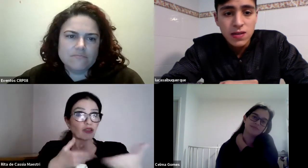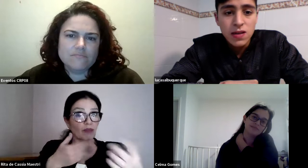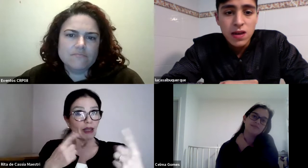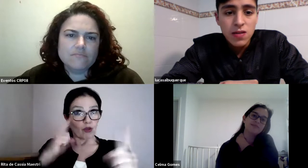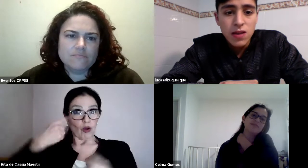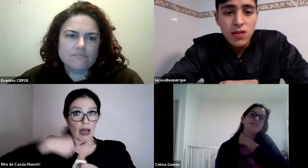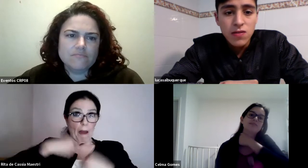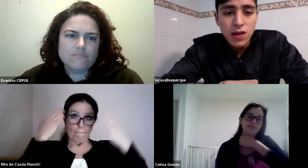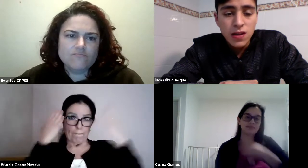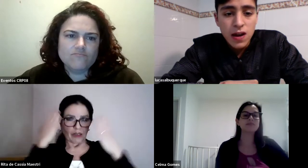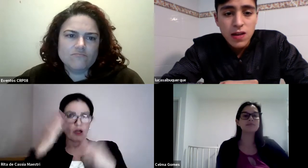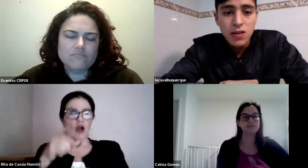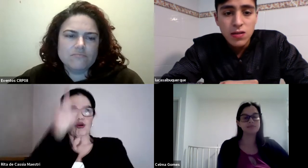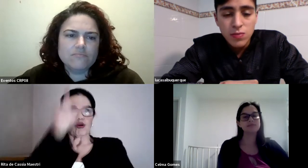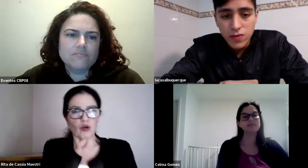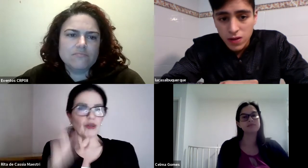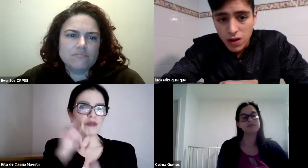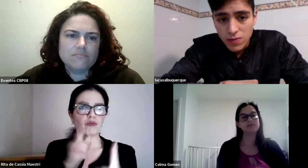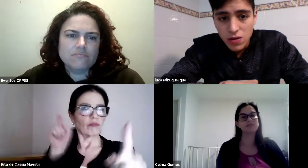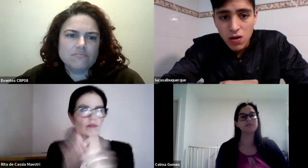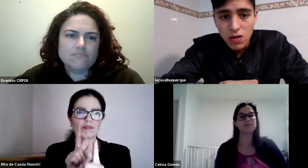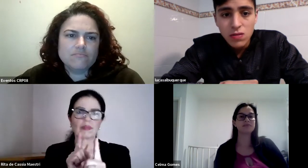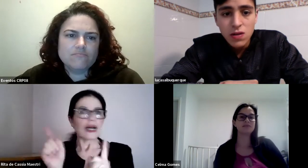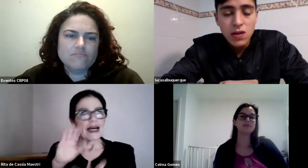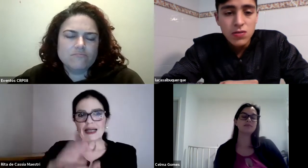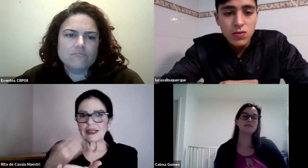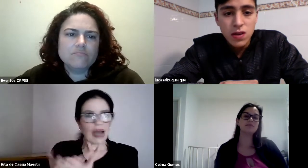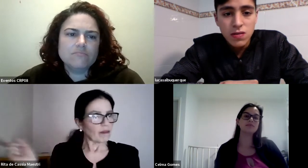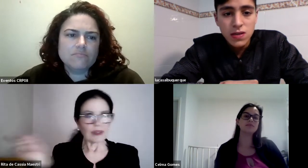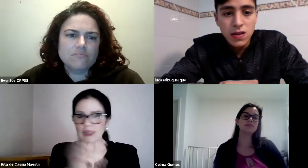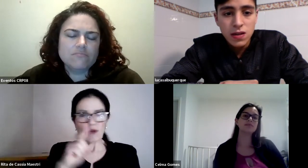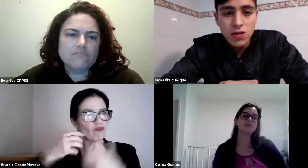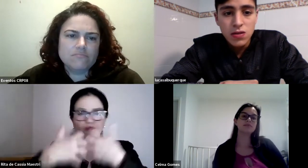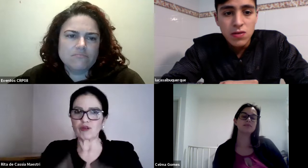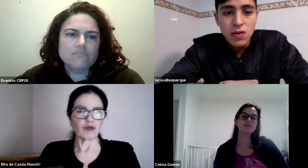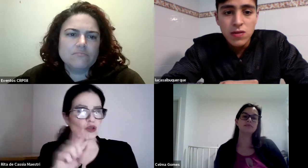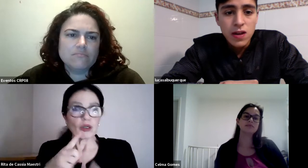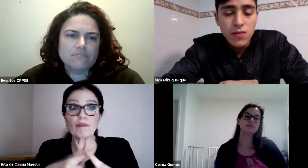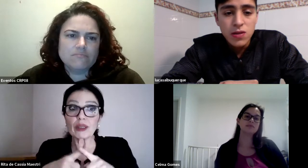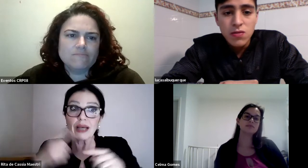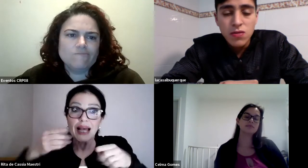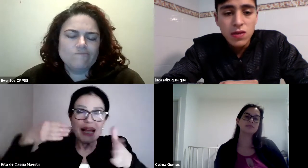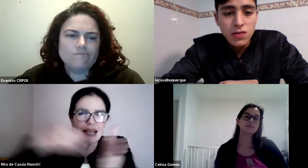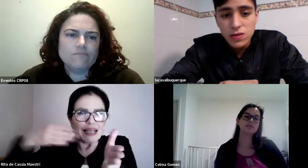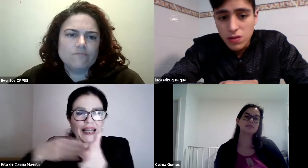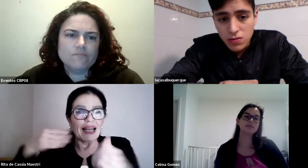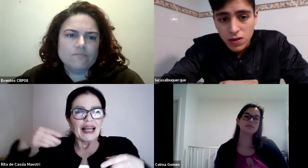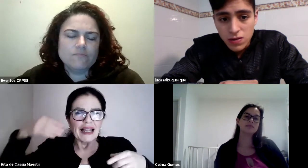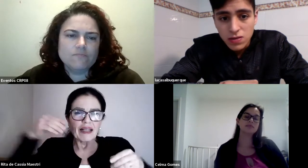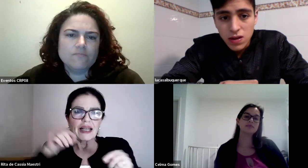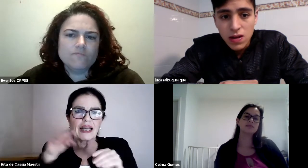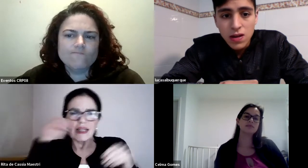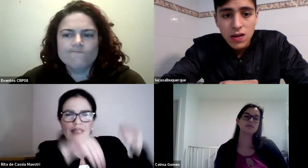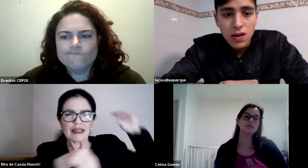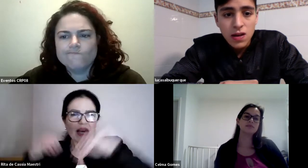face. É uma individualidade entre o profissional psicólogo e o sujeito a ser atendido. O intérprete não condiz com esse